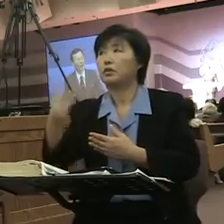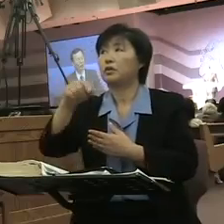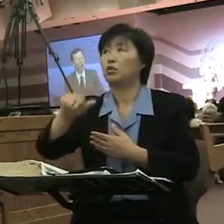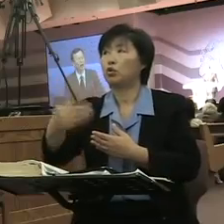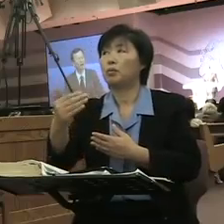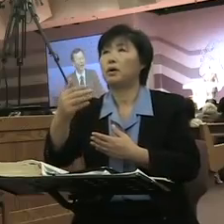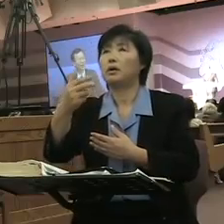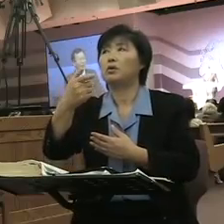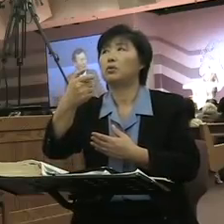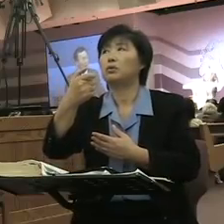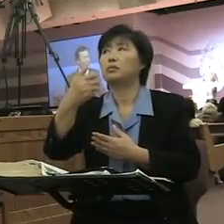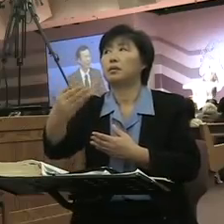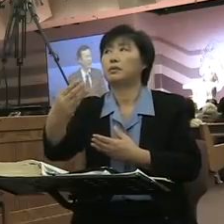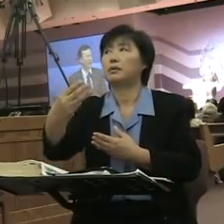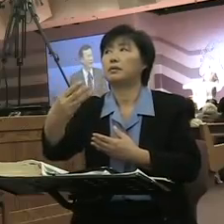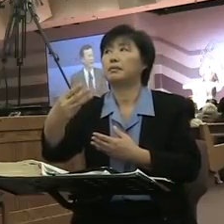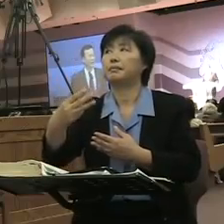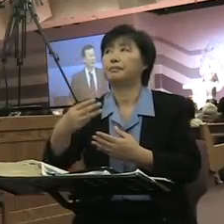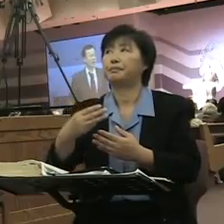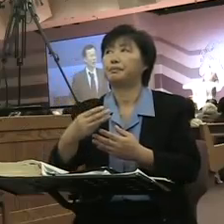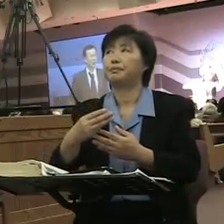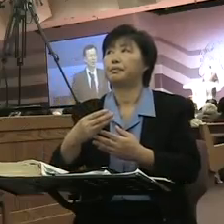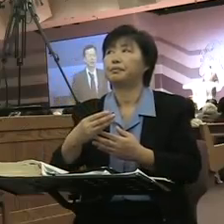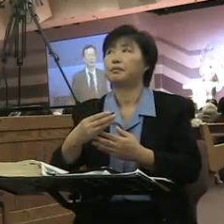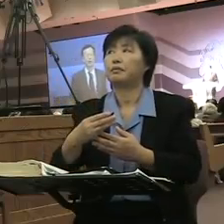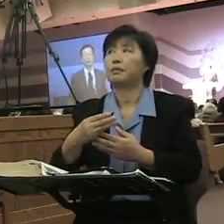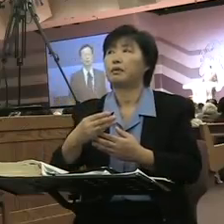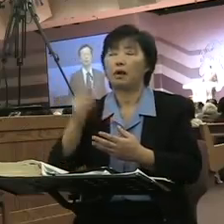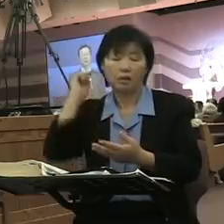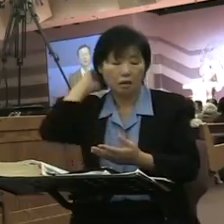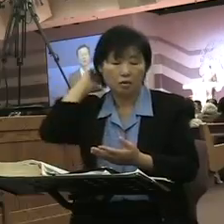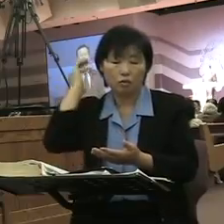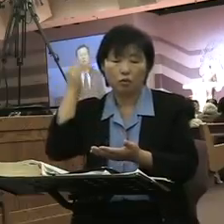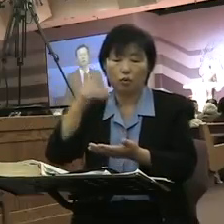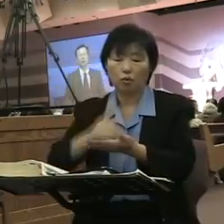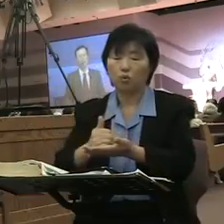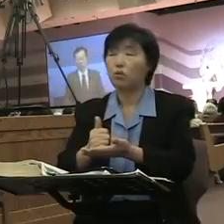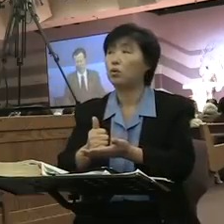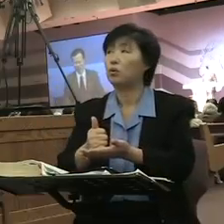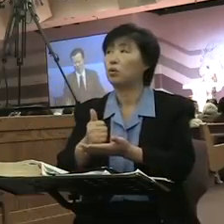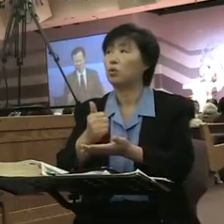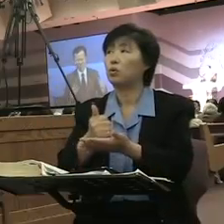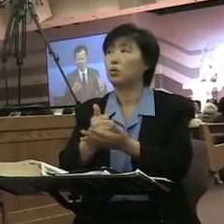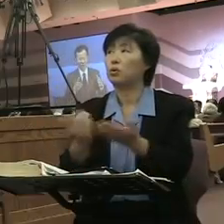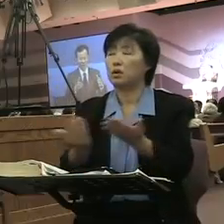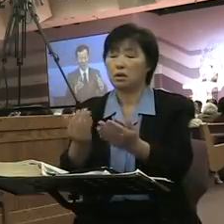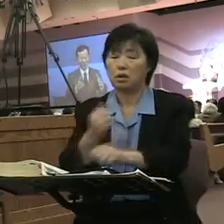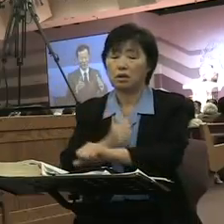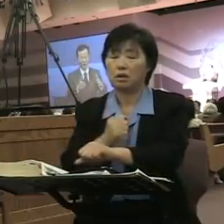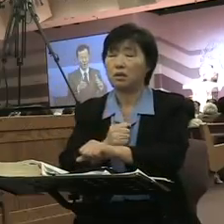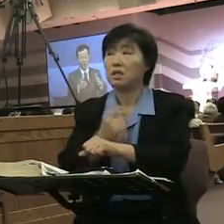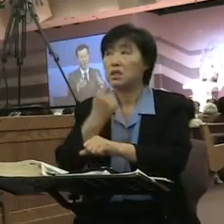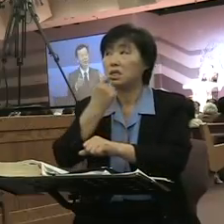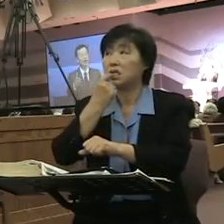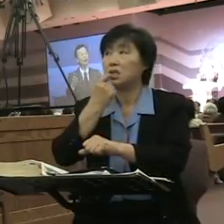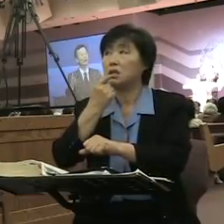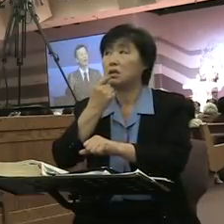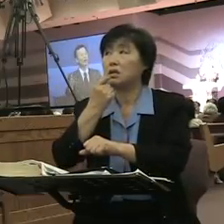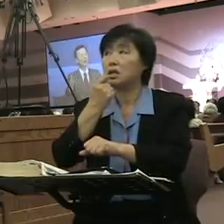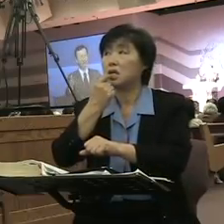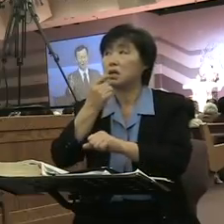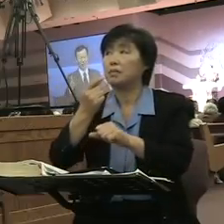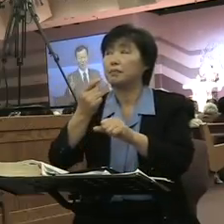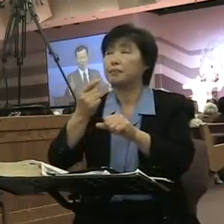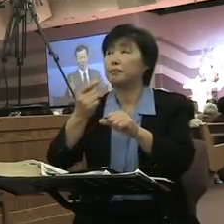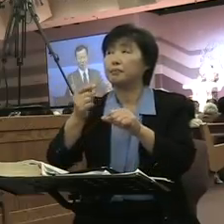1963년도에 미국의 존 F 케네디 대통령 사역을 하고 있을 때 백악관 그의 그 책상